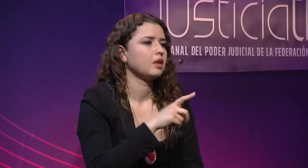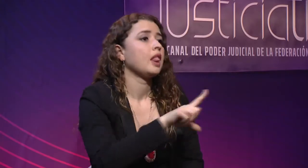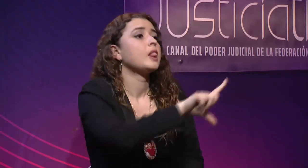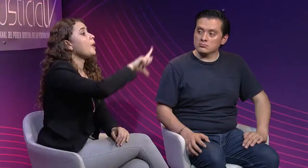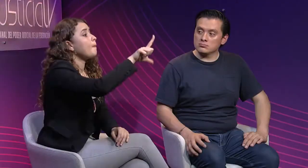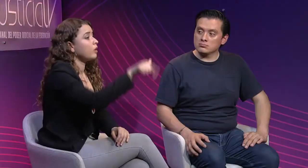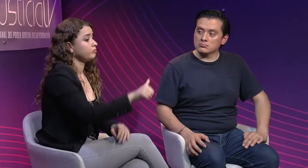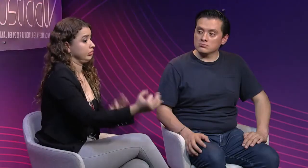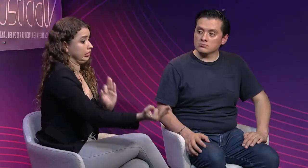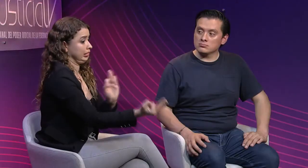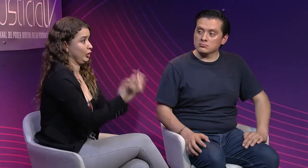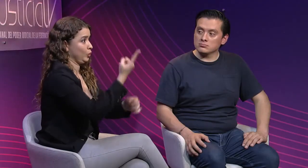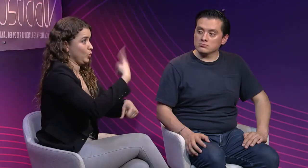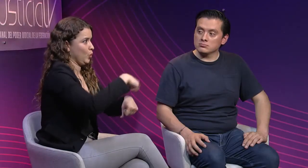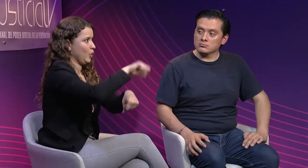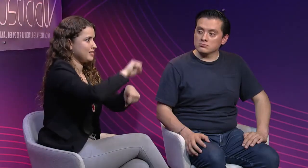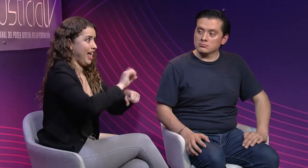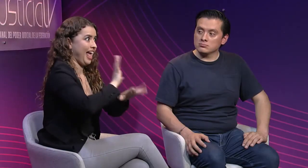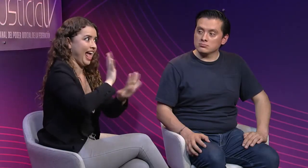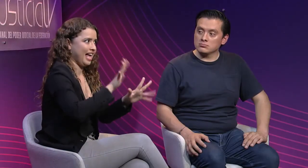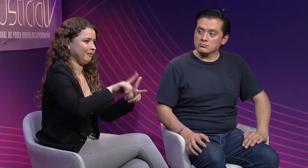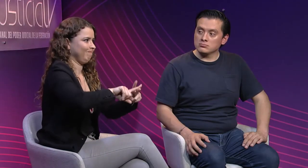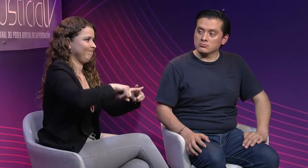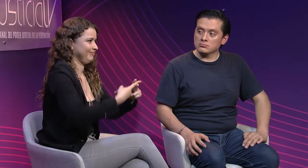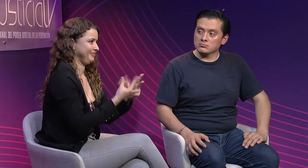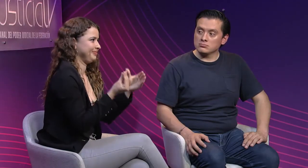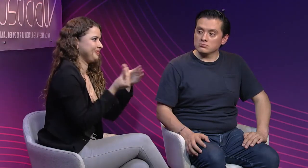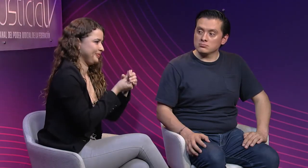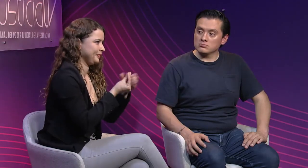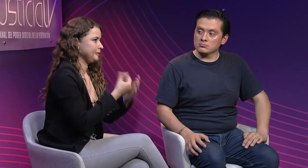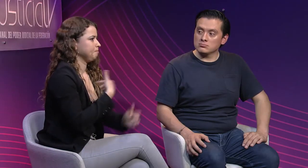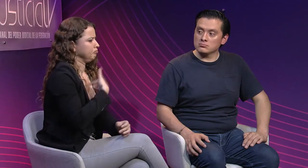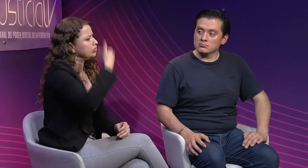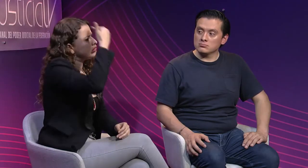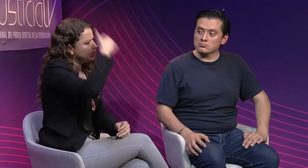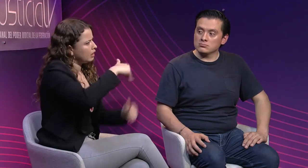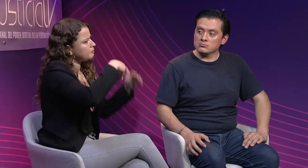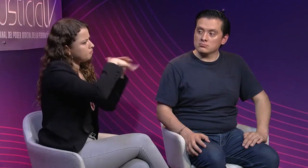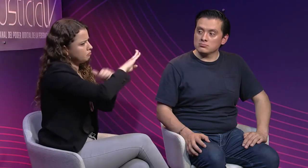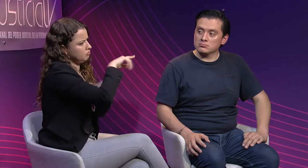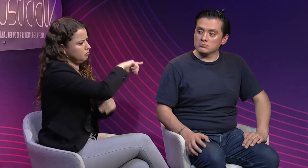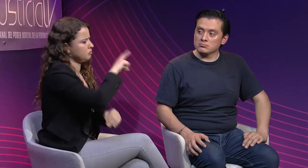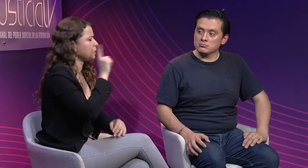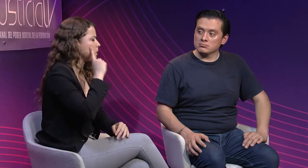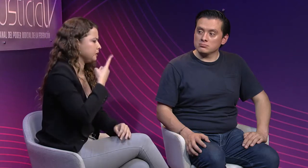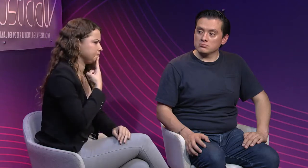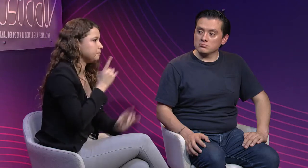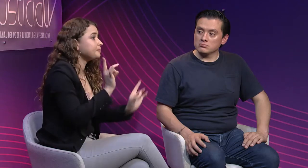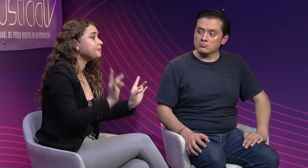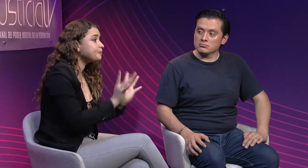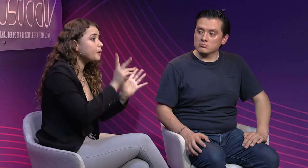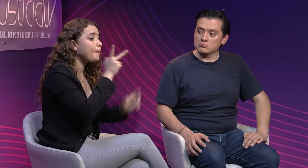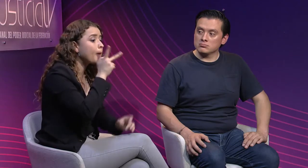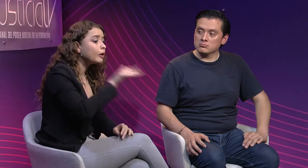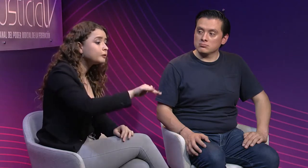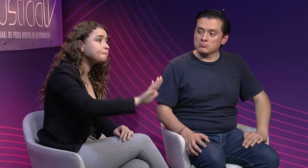con oyentes. Entonces, la primera vez que entré, en la primaria había